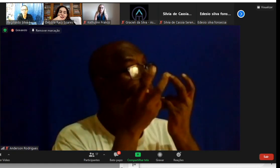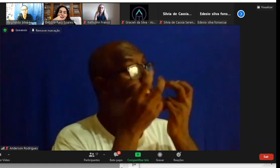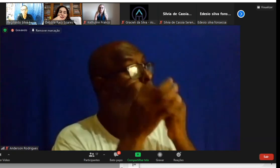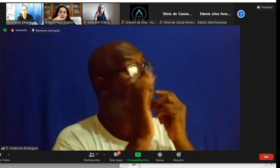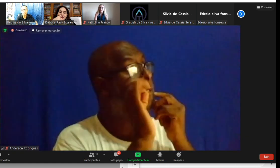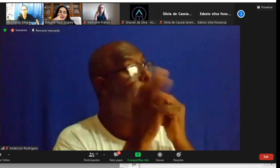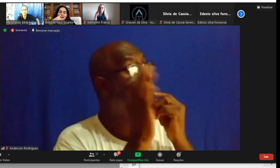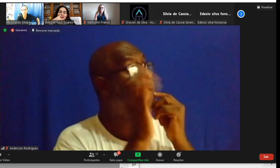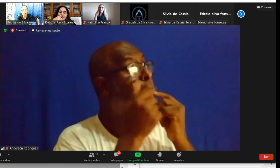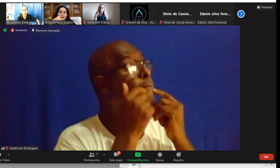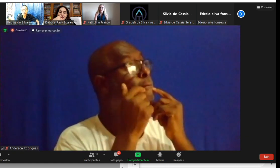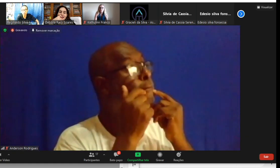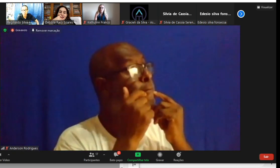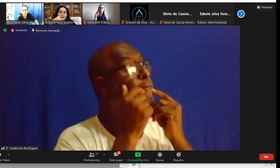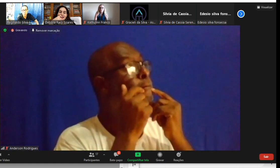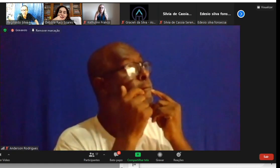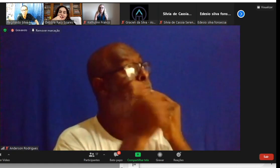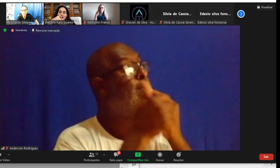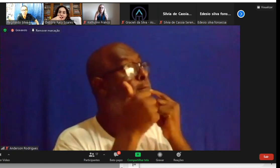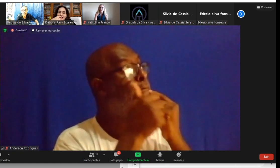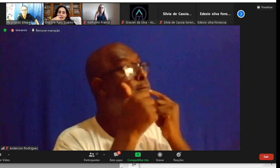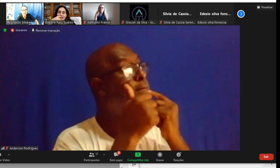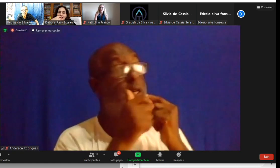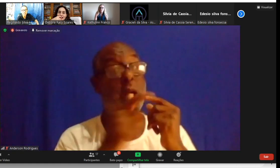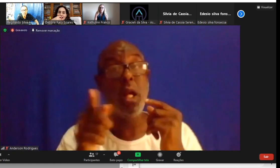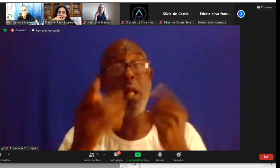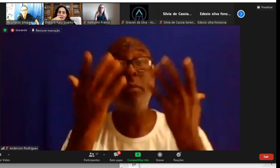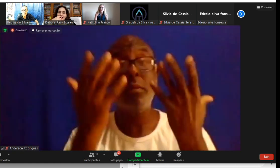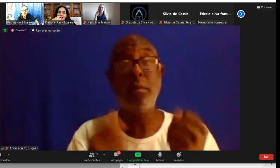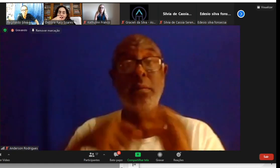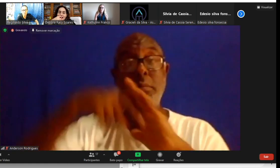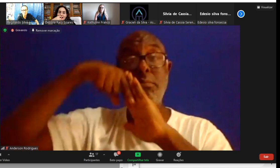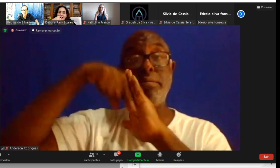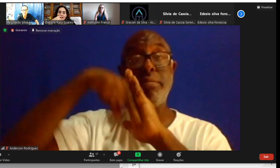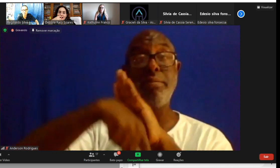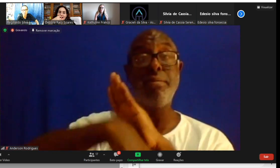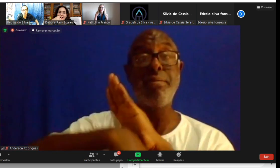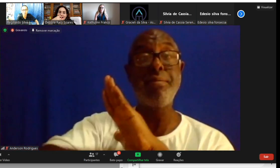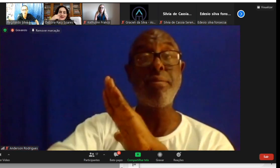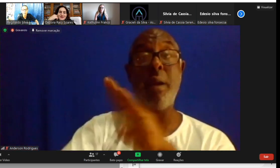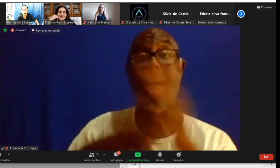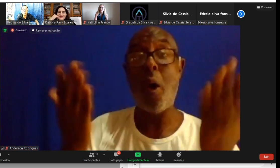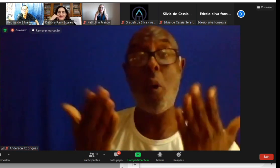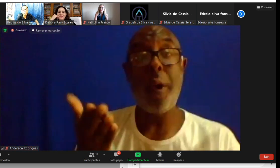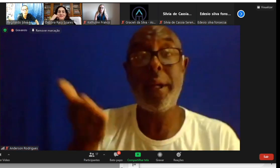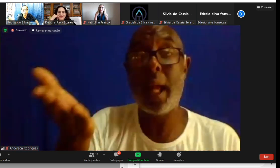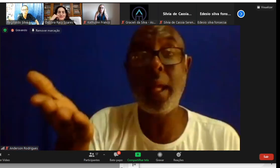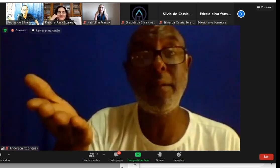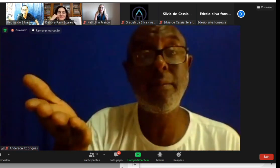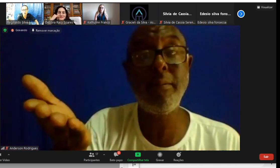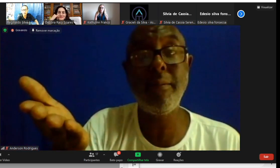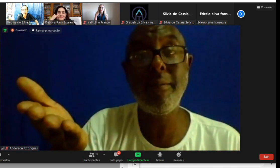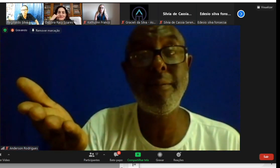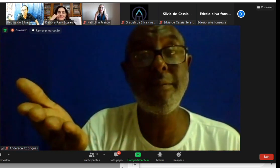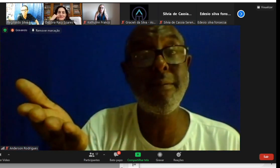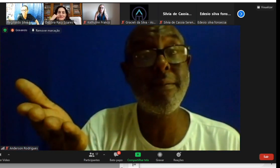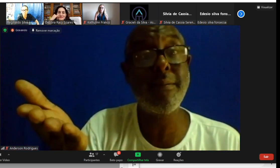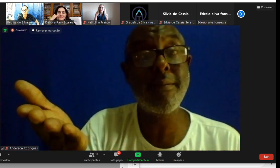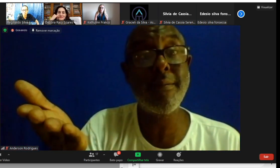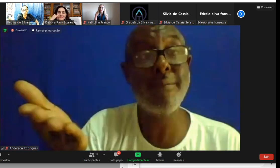coisa. O Reginaldo, eu explicava, o Reginaldo só estava ali captando todas as informações. E de repente agora ele está